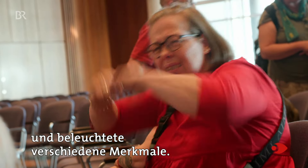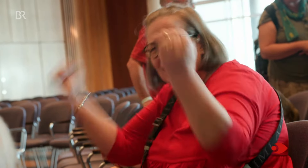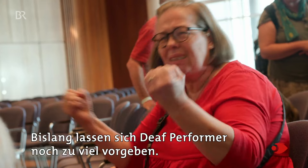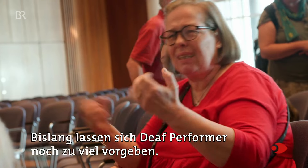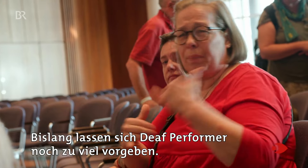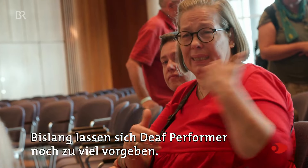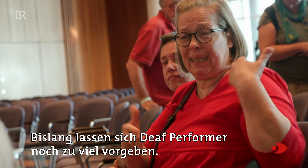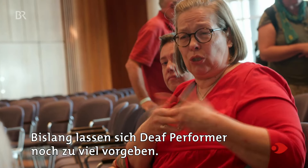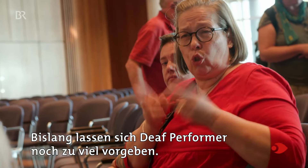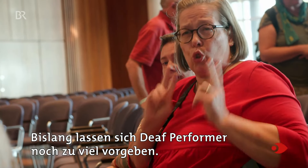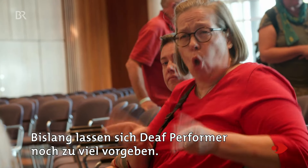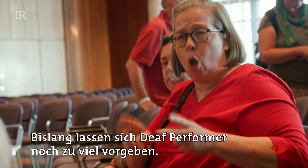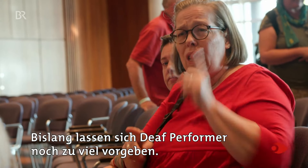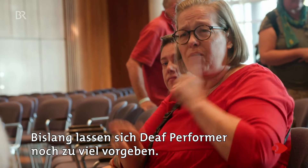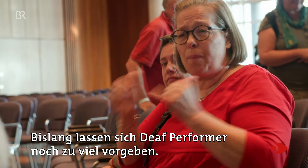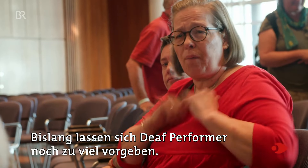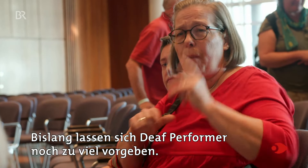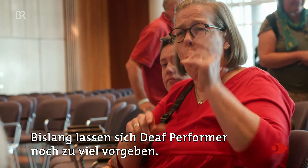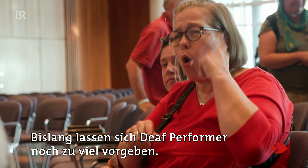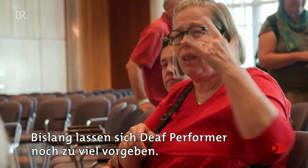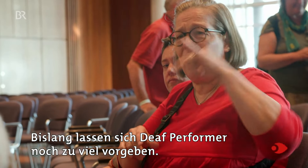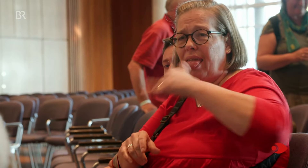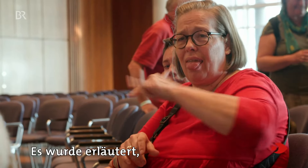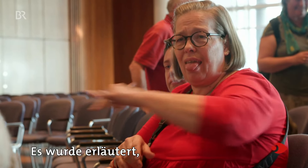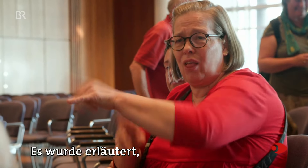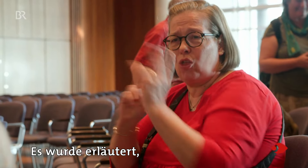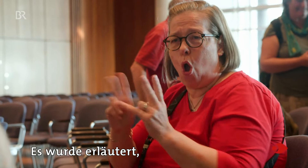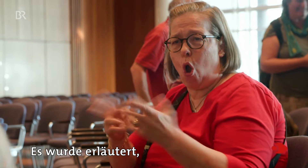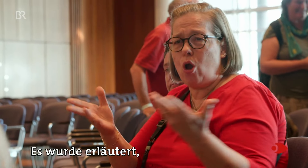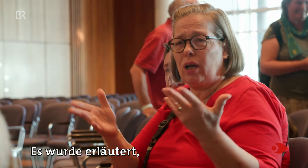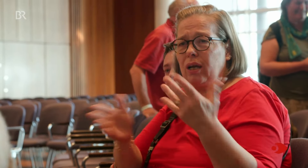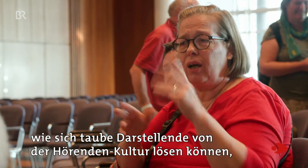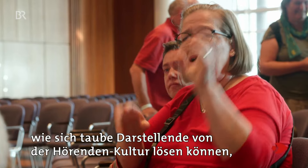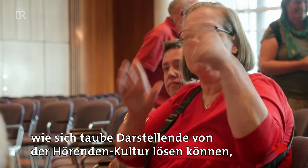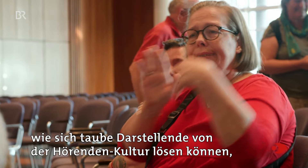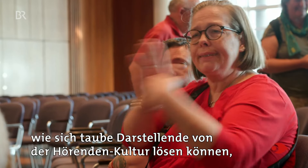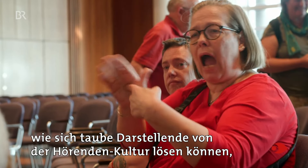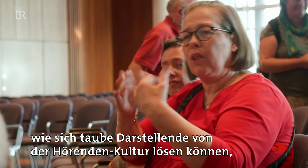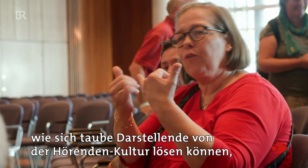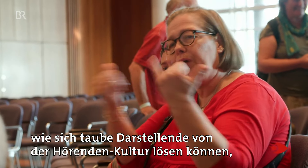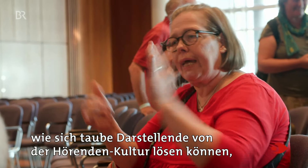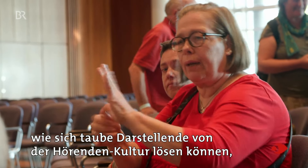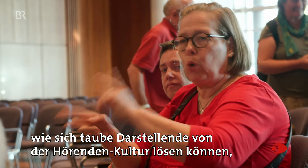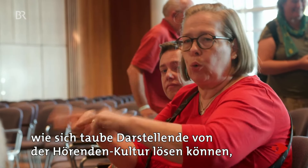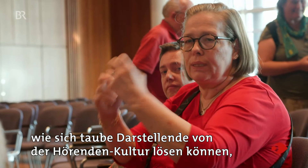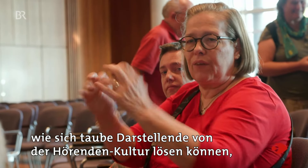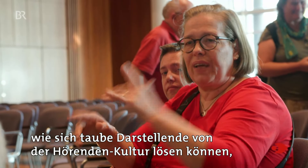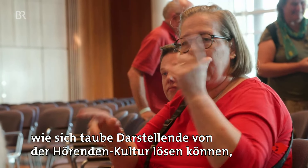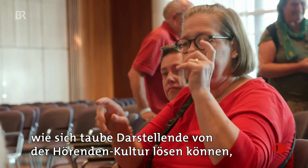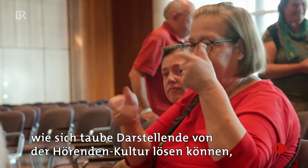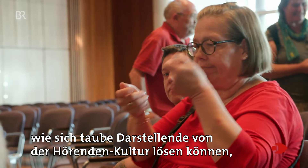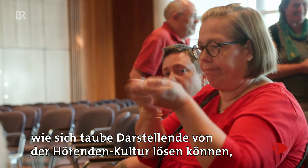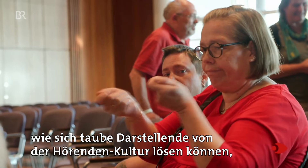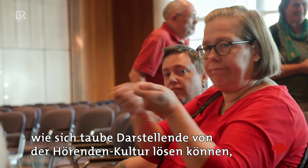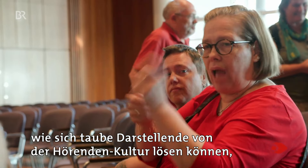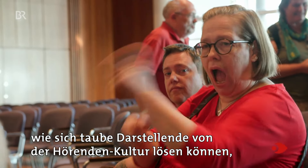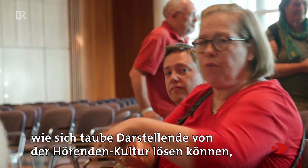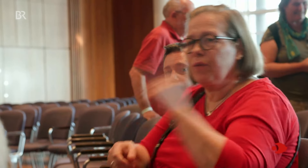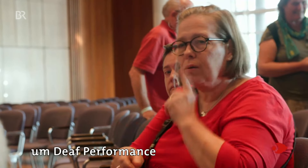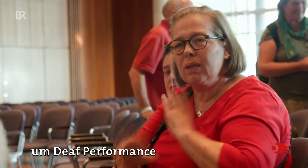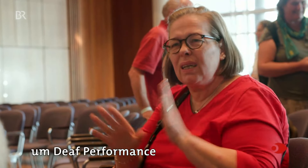Merkmale. Bislang lassen sich Deaf Performer noch zu viel vorgeben. Es wurde erläutert, wie sich taube Darstellende von der hörenden Kultur